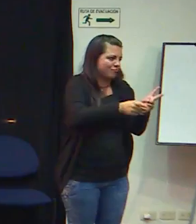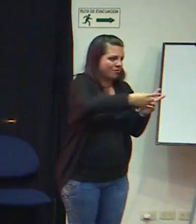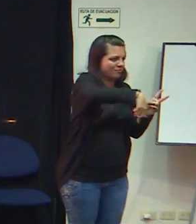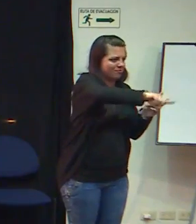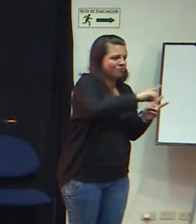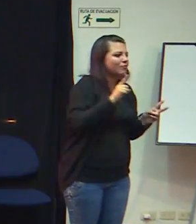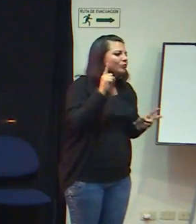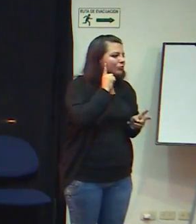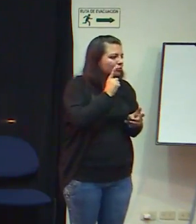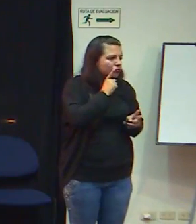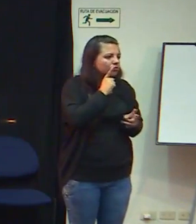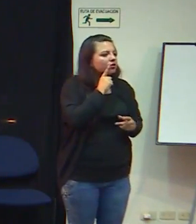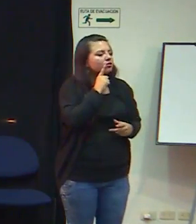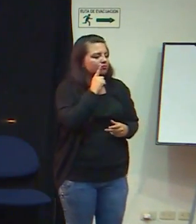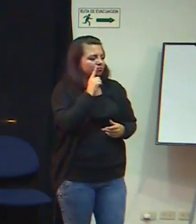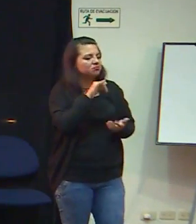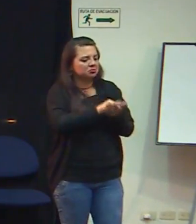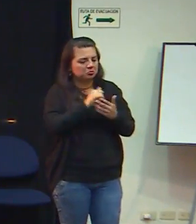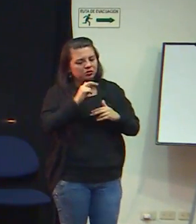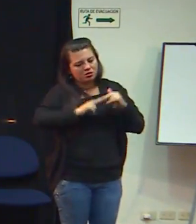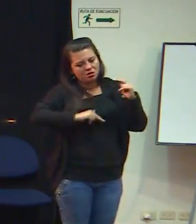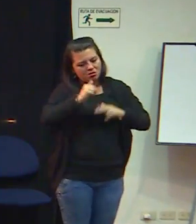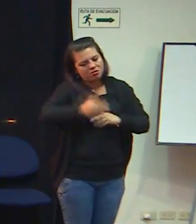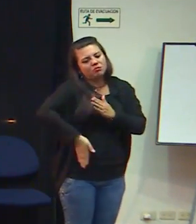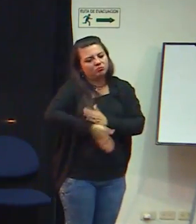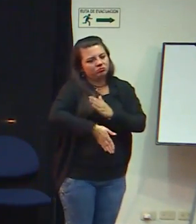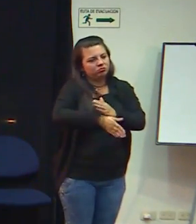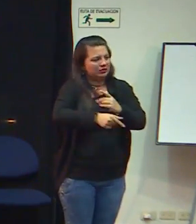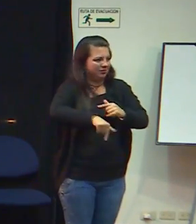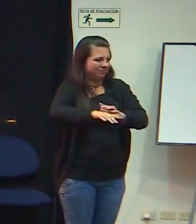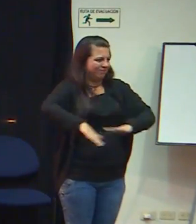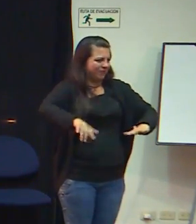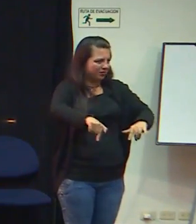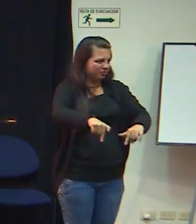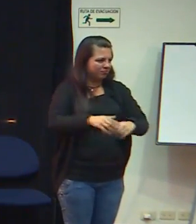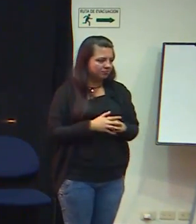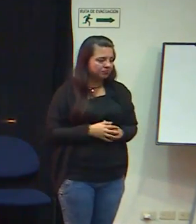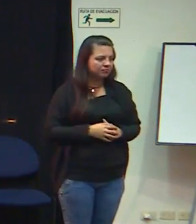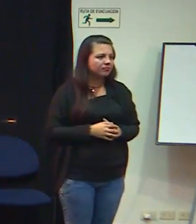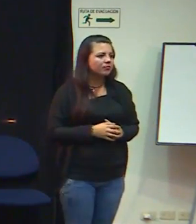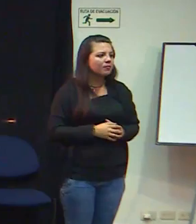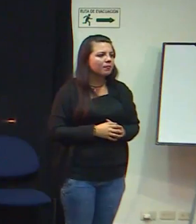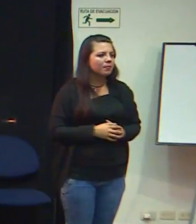sordos, creo que vamos a seguir en la construcción de este espacio.